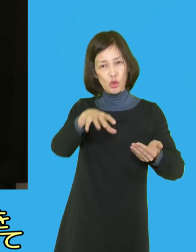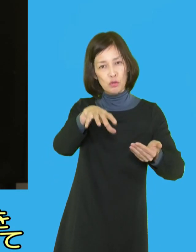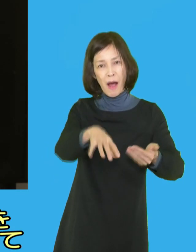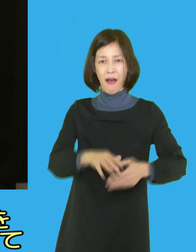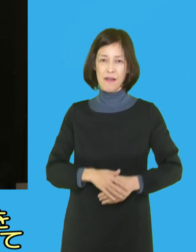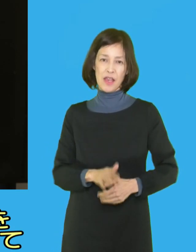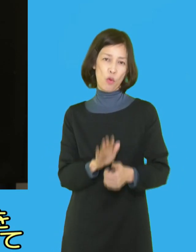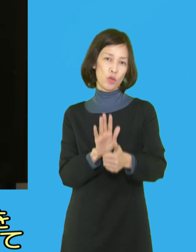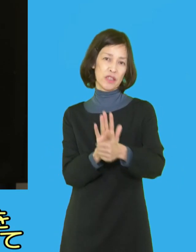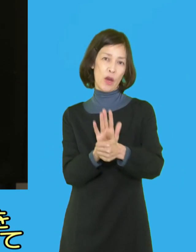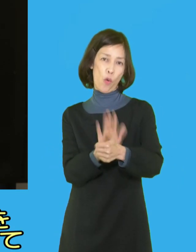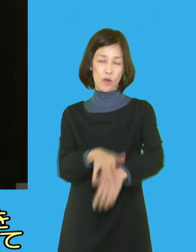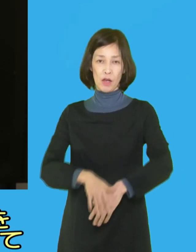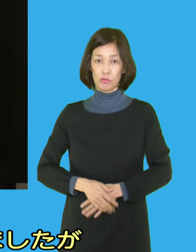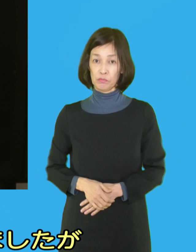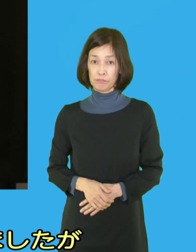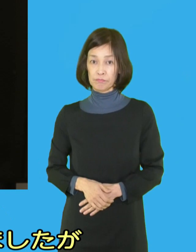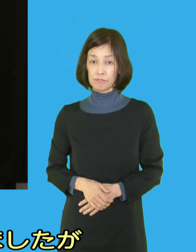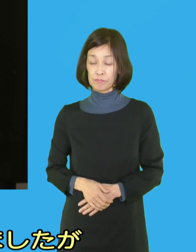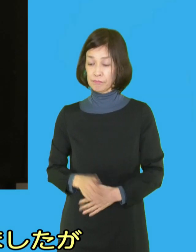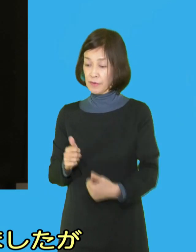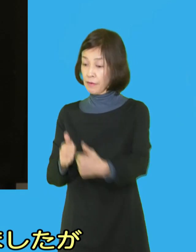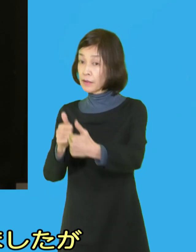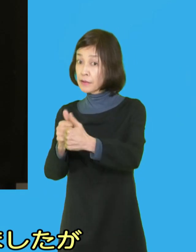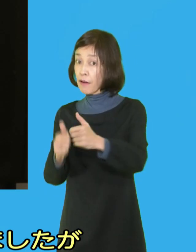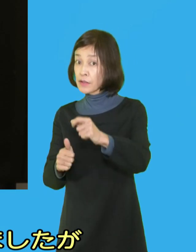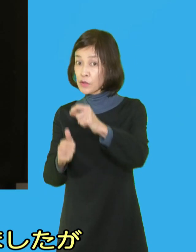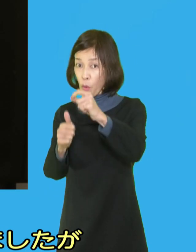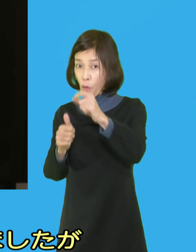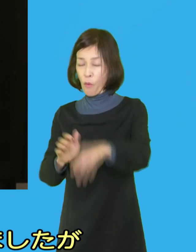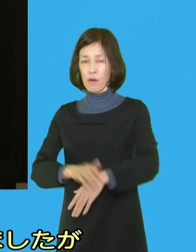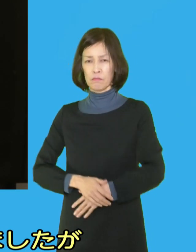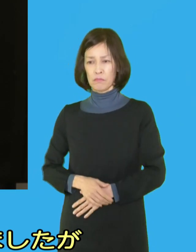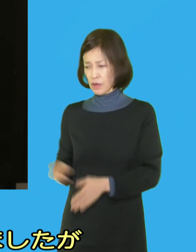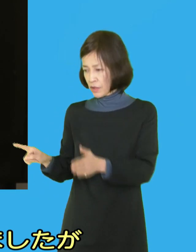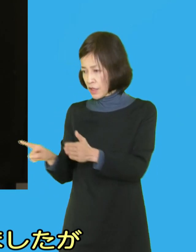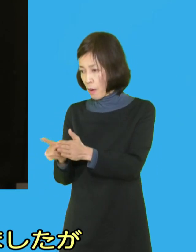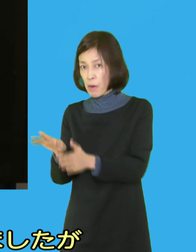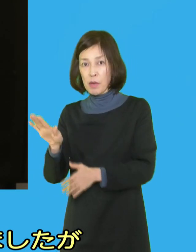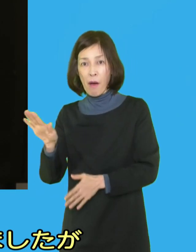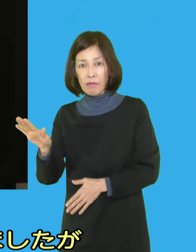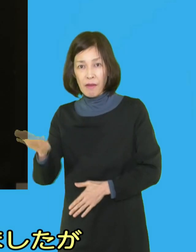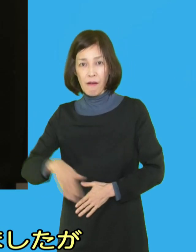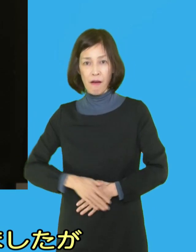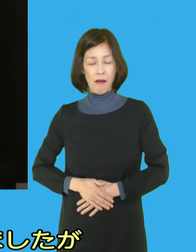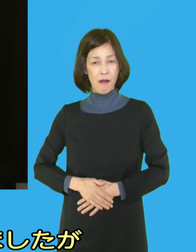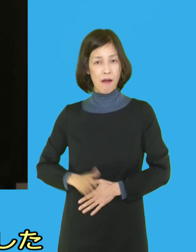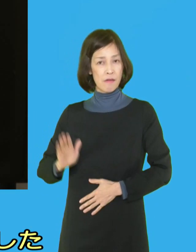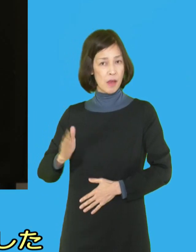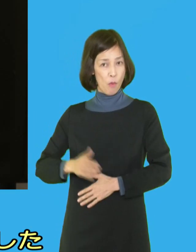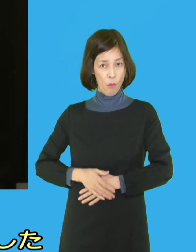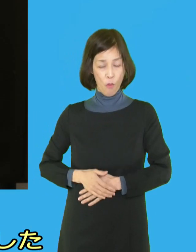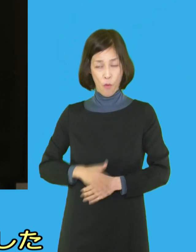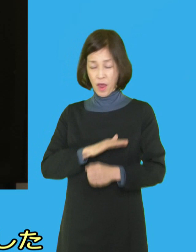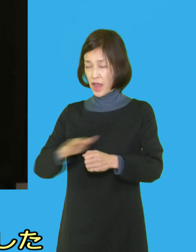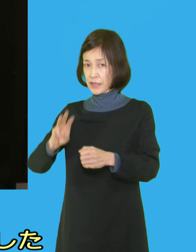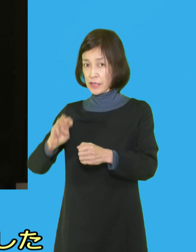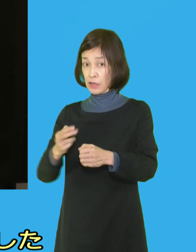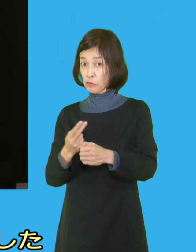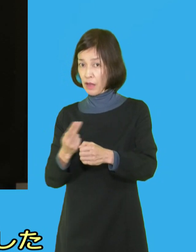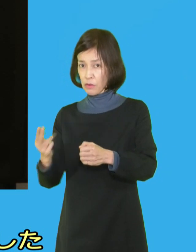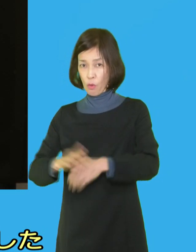援を行っていく。そしてチャレンジ雇用という制度、これまでも設けてはいたんですが、平成30年